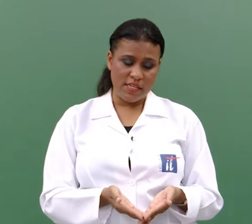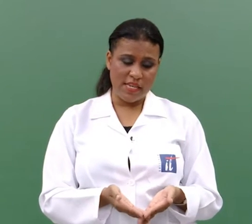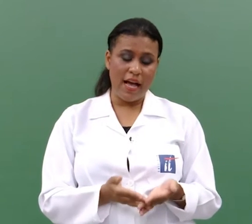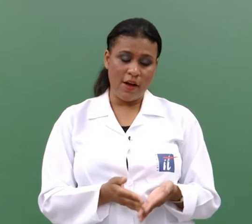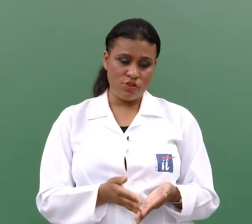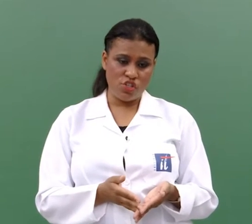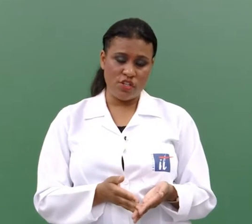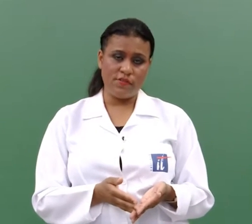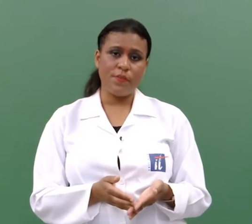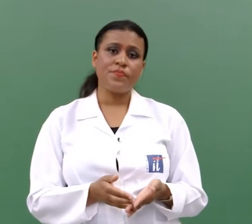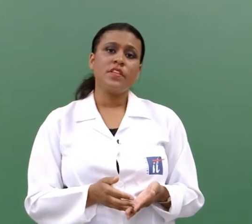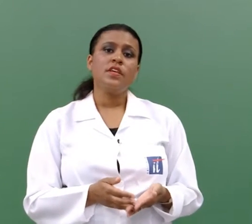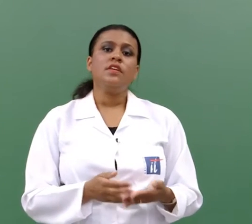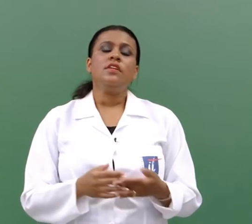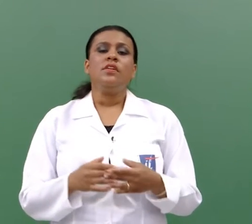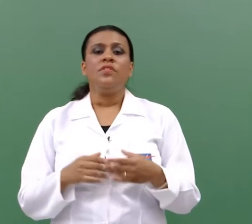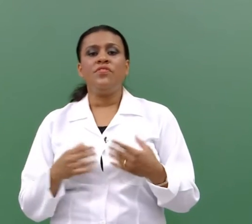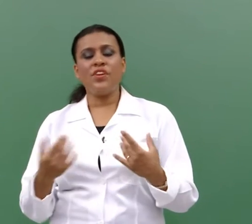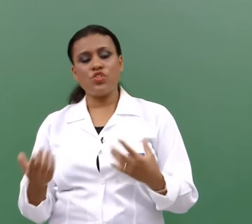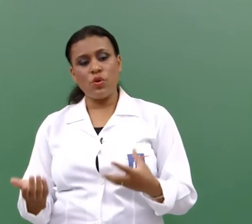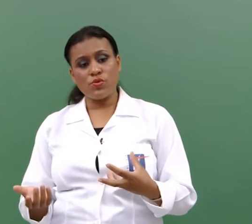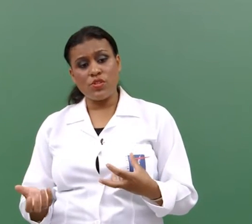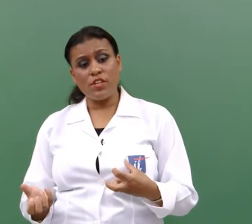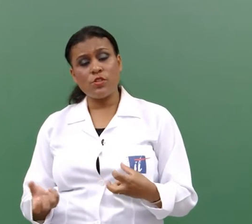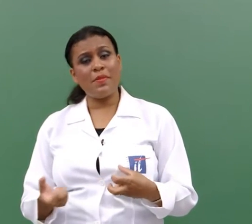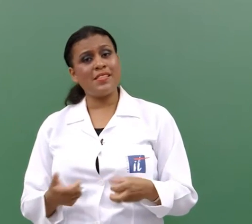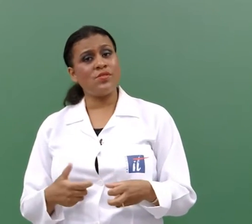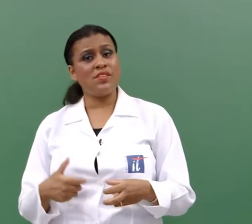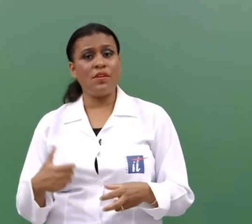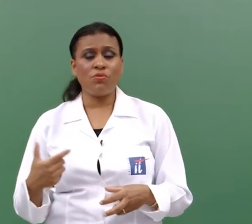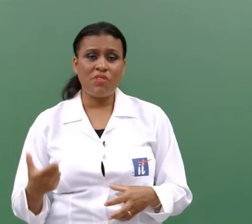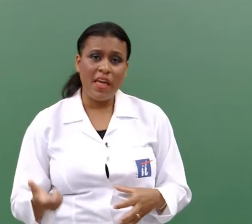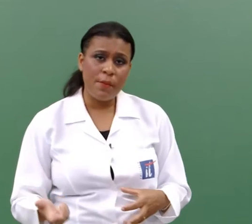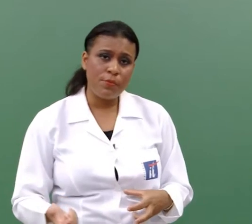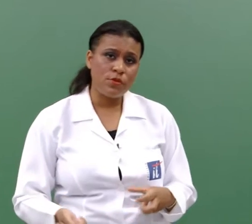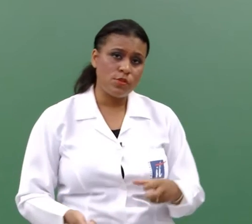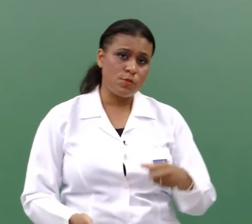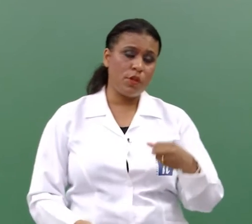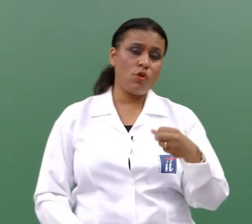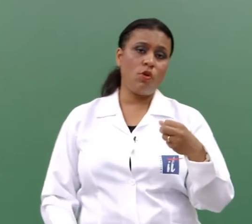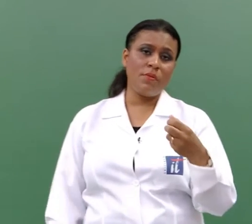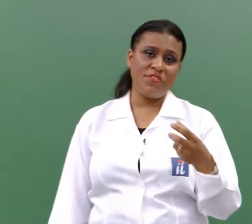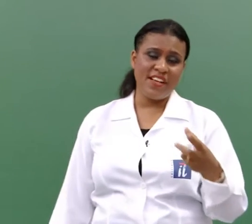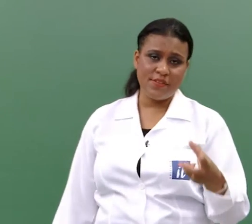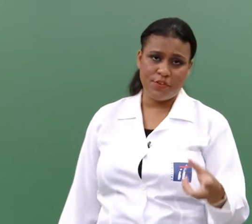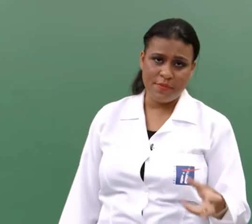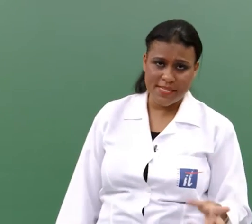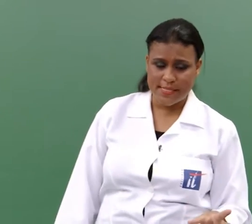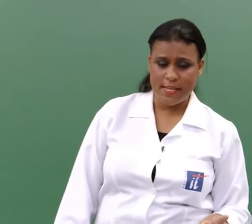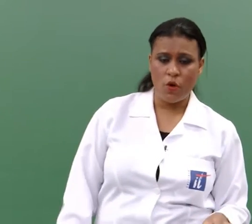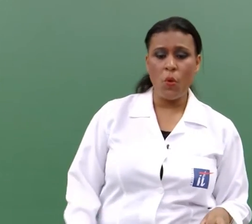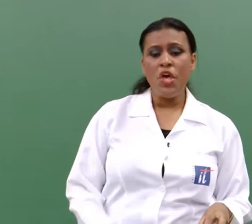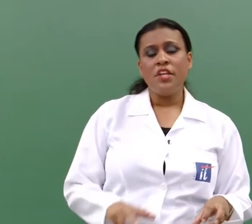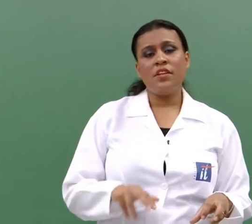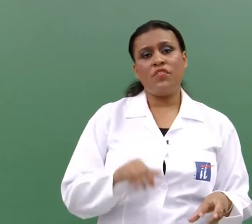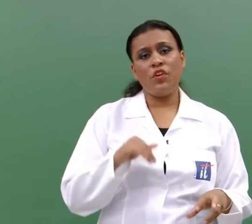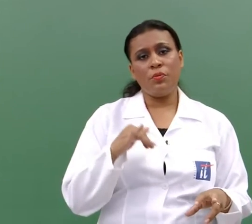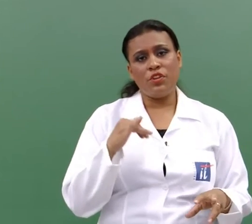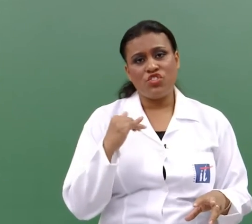deficiência auditiva. Fechou-se isso, mas não se deu tempo, não se explicou como faz a formação, não falou bonitinho